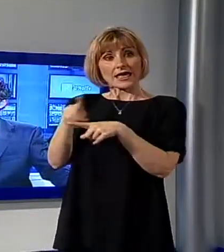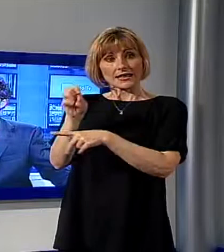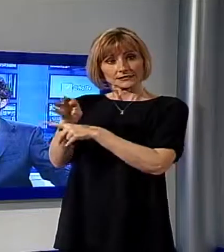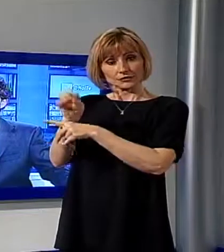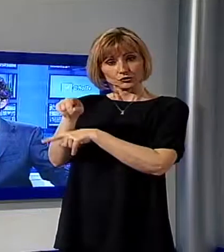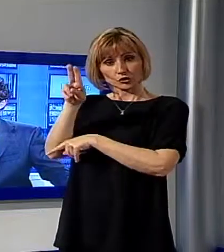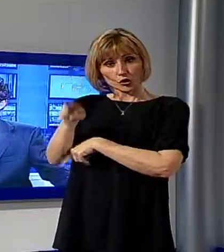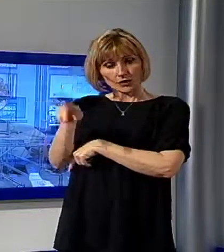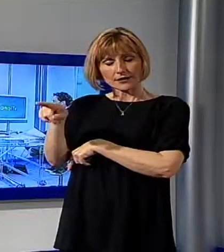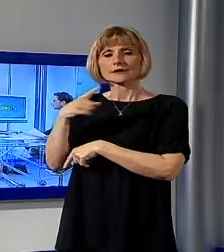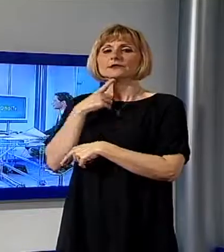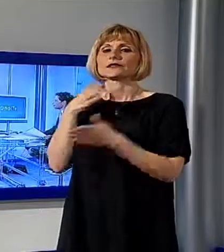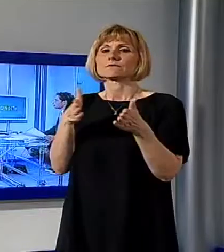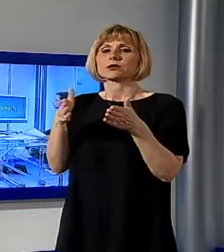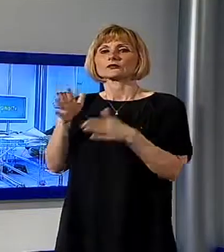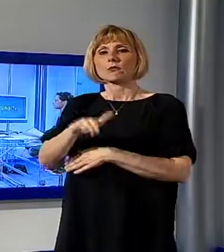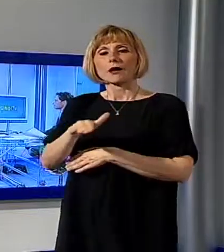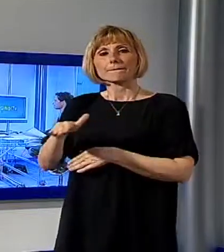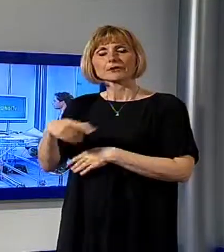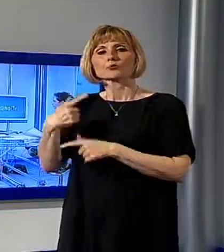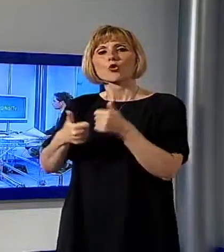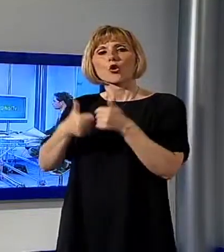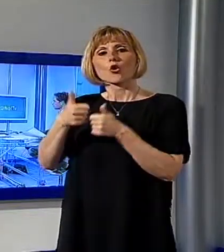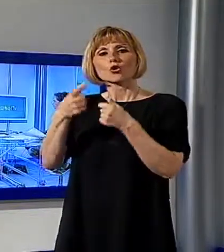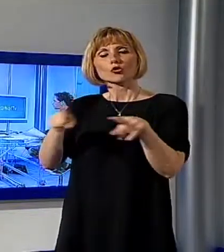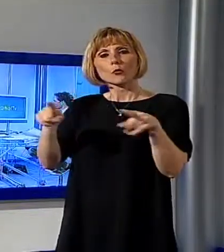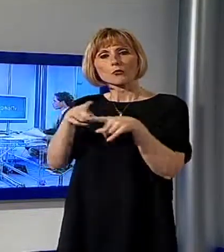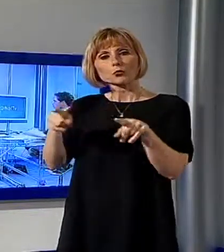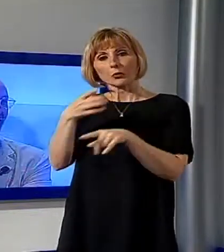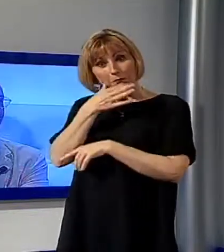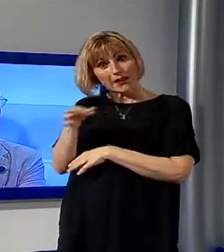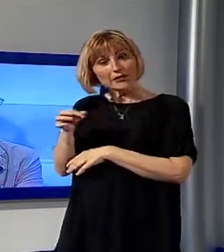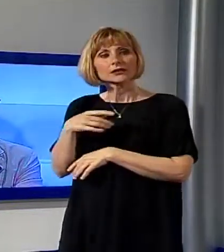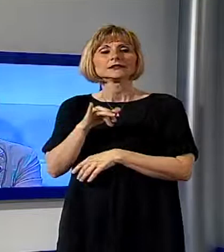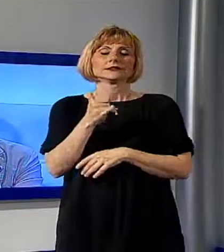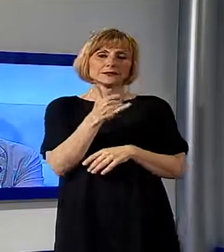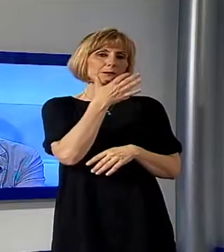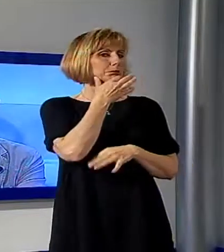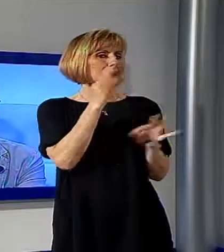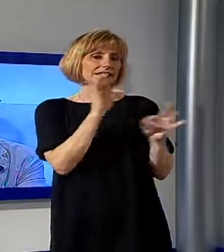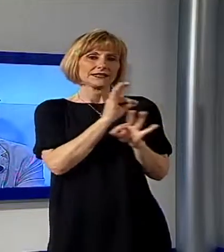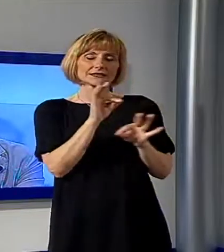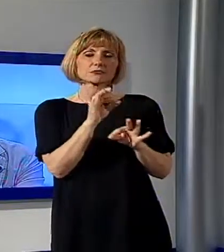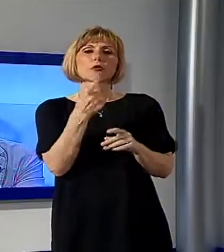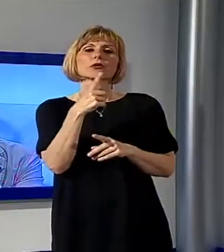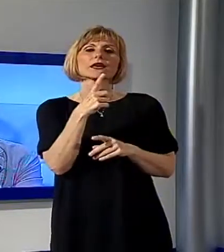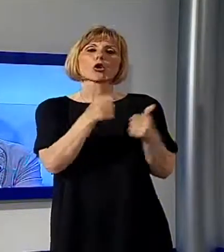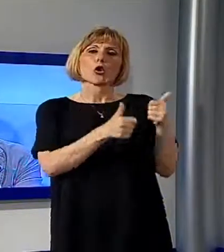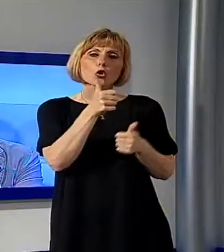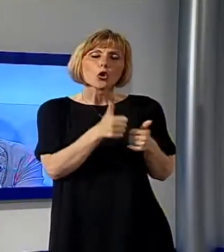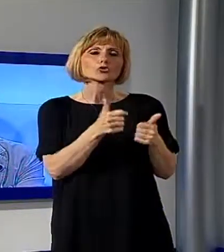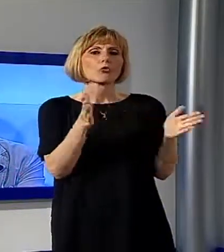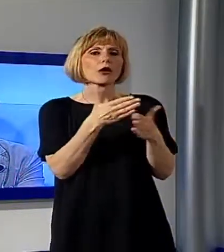bambini, anche questo concorso tutto dedicato alla musica, è bello questo fermento. Benissimo, tutto ciò che si fa per le nuove